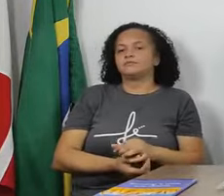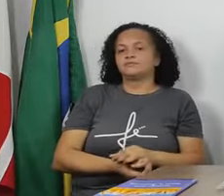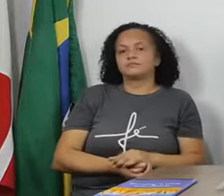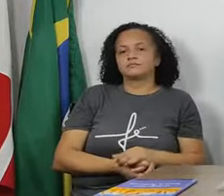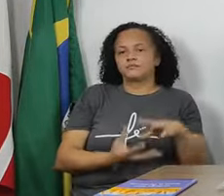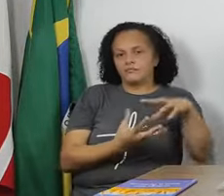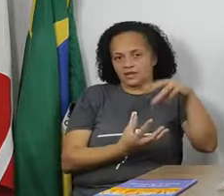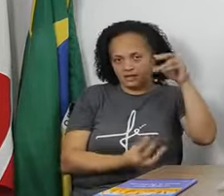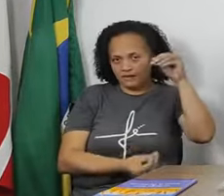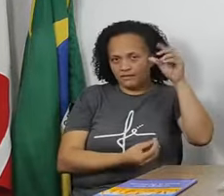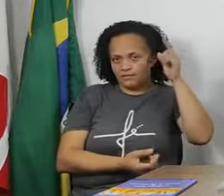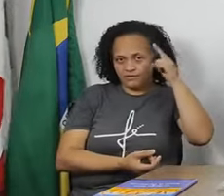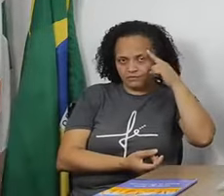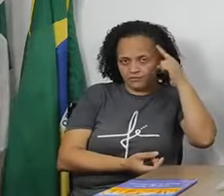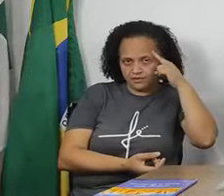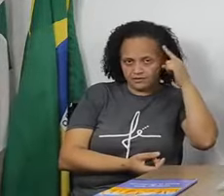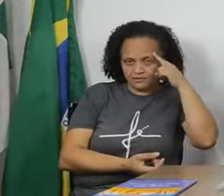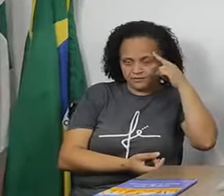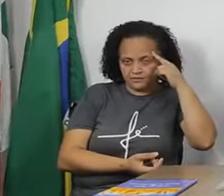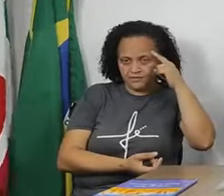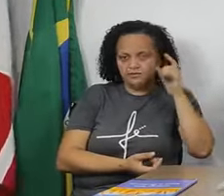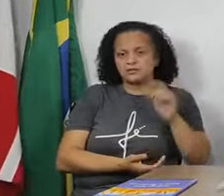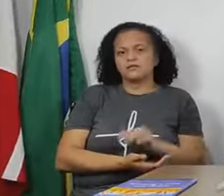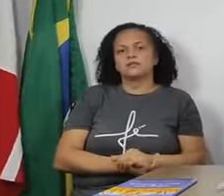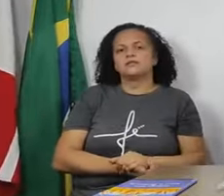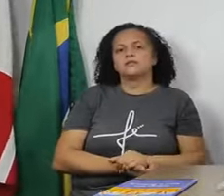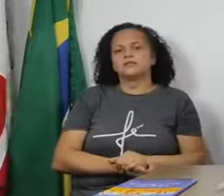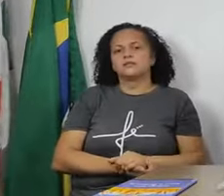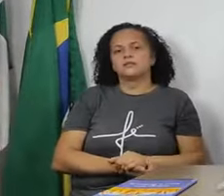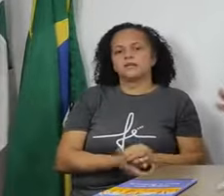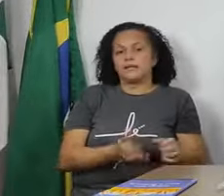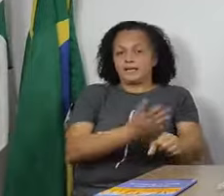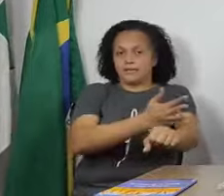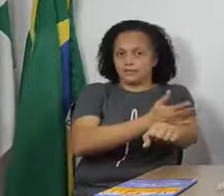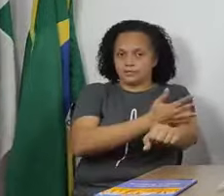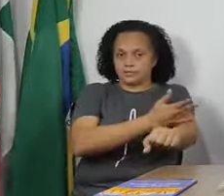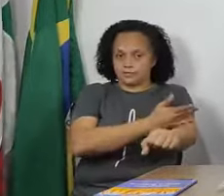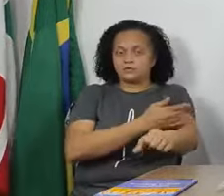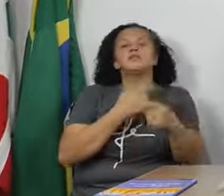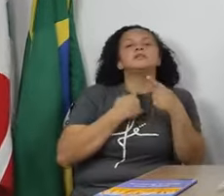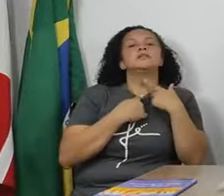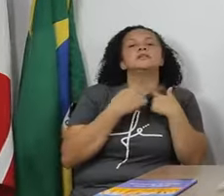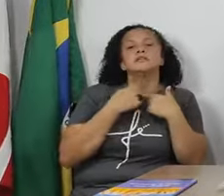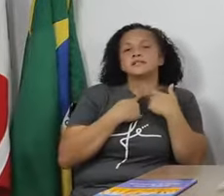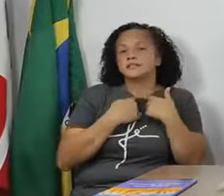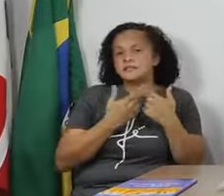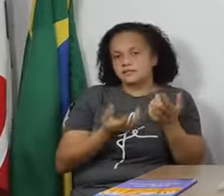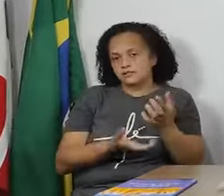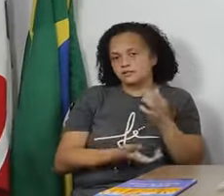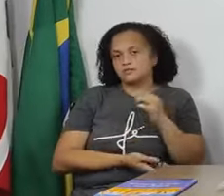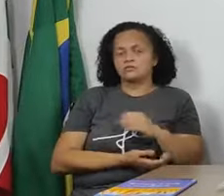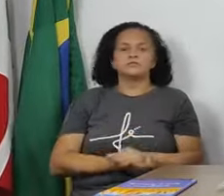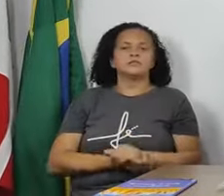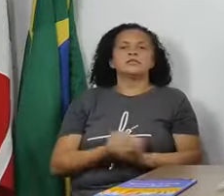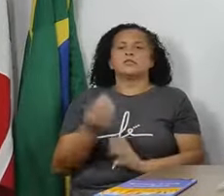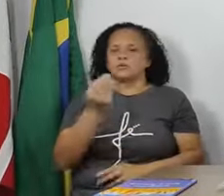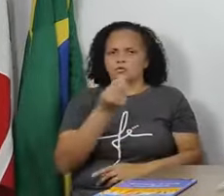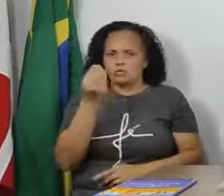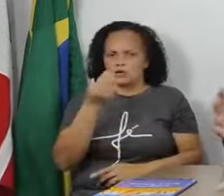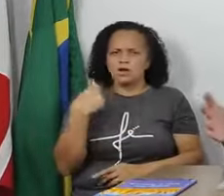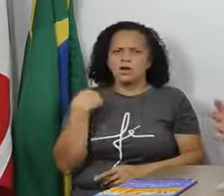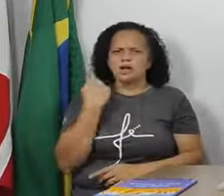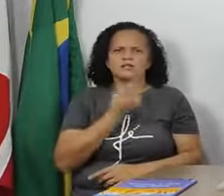o intelecto, a mente, os pensamentos, as emoções e a vontade. Então, quando a gente está